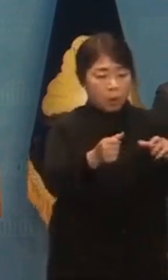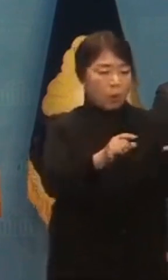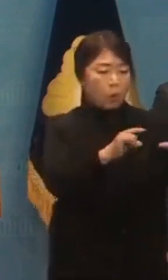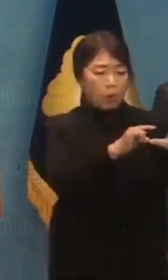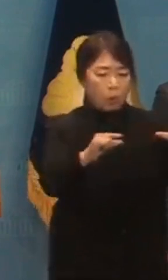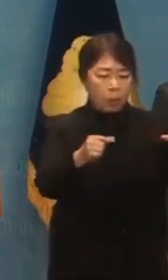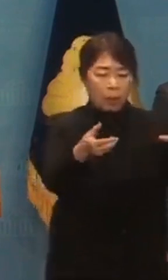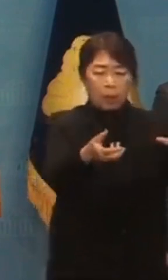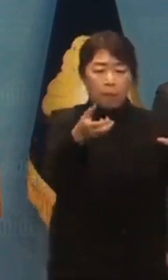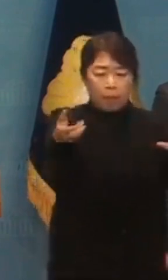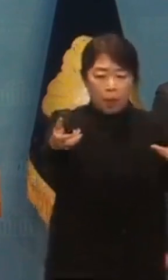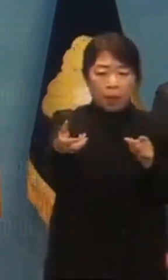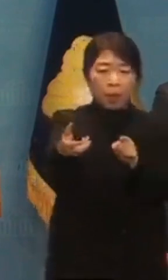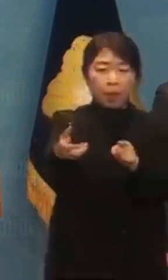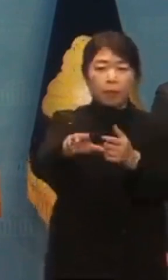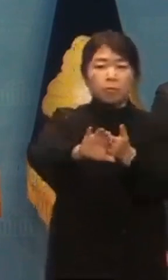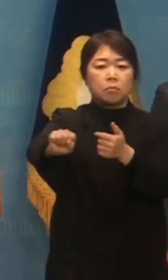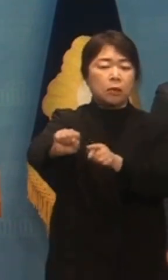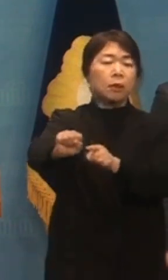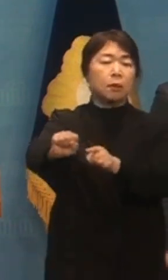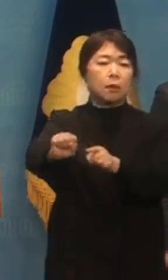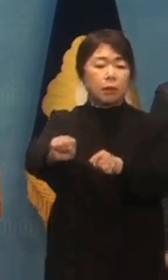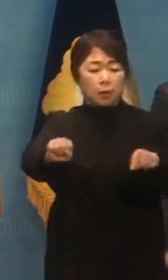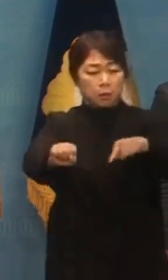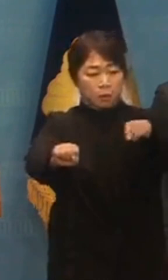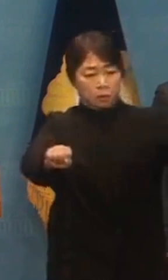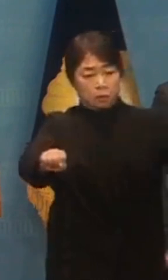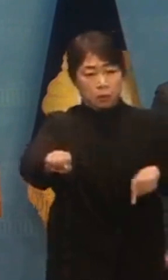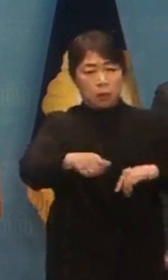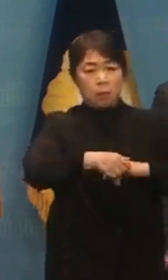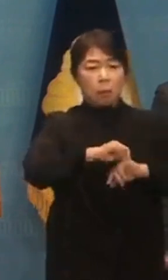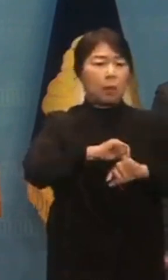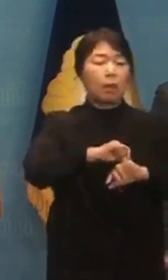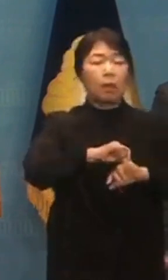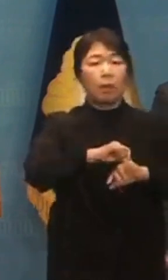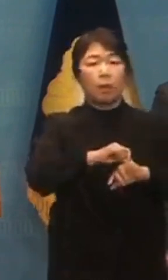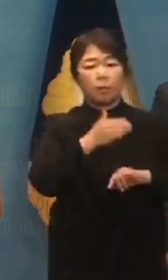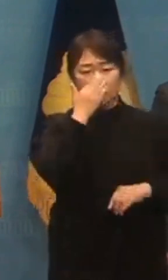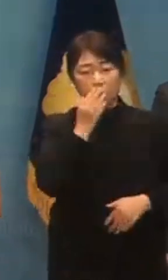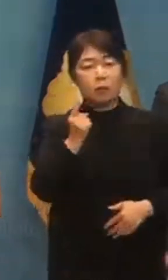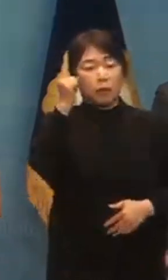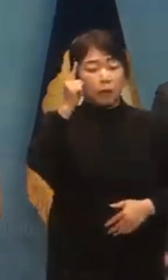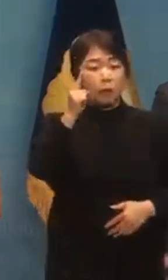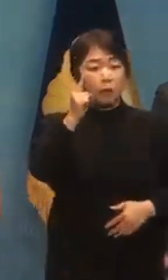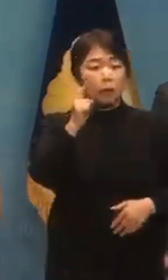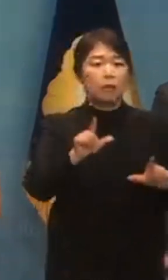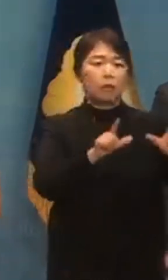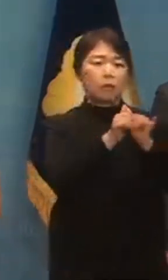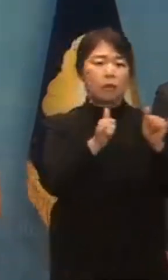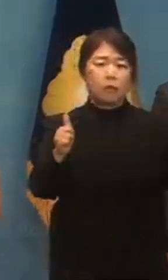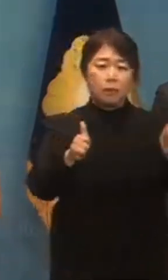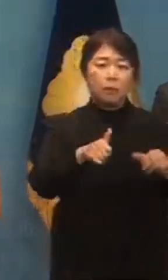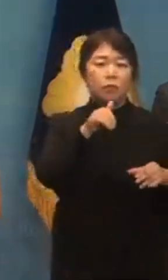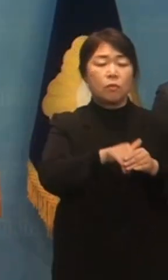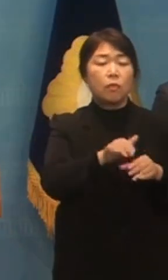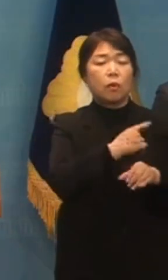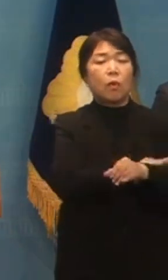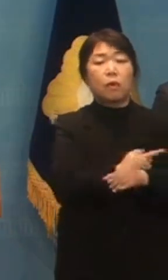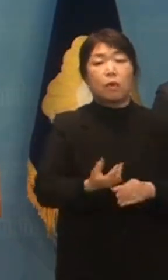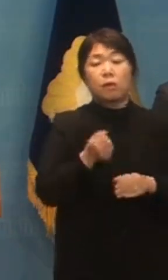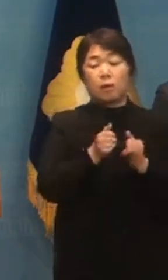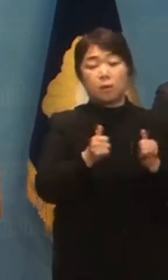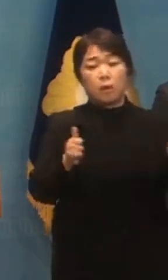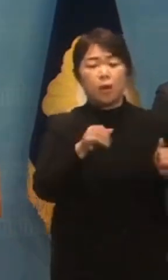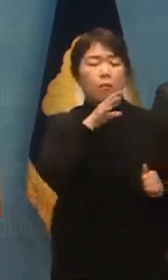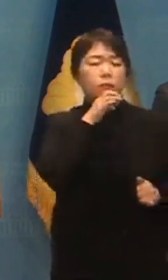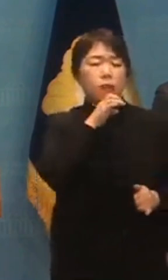선거구 획정이었습니다. 게리맨더링 그 자체라고 봐야 합니다. 그동안 저와 여기 계시는 소변철